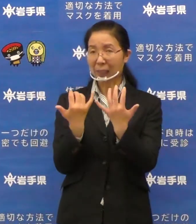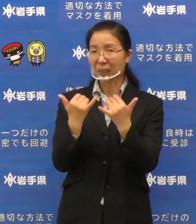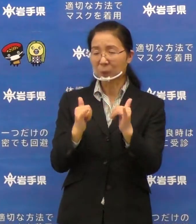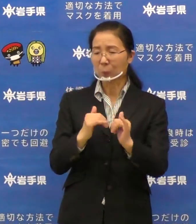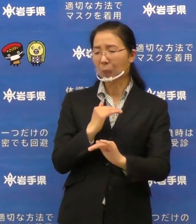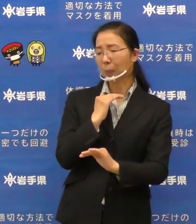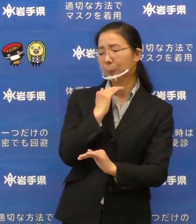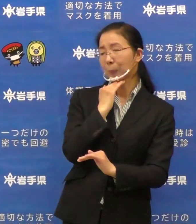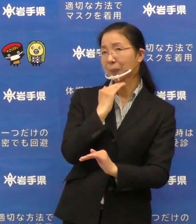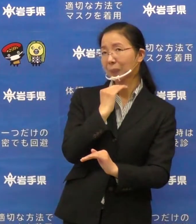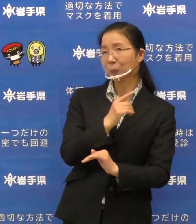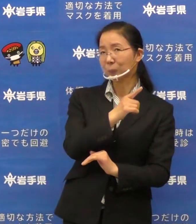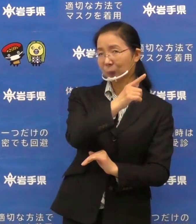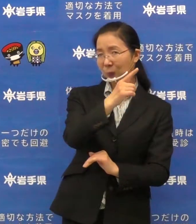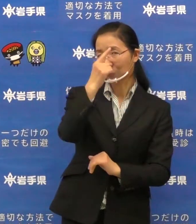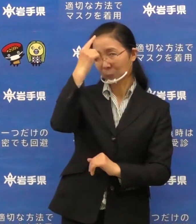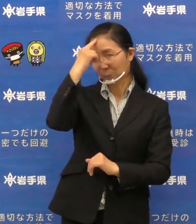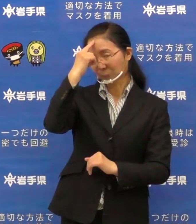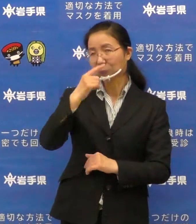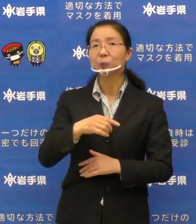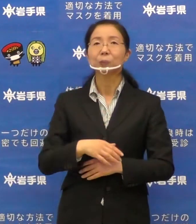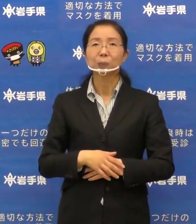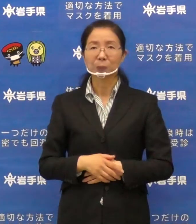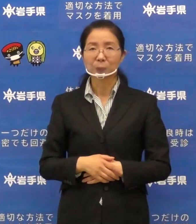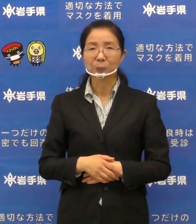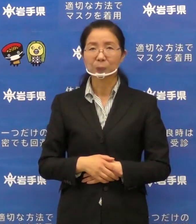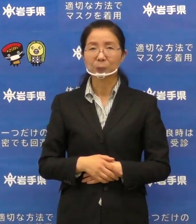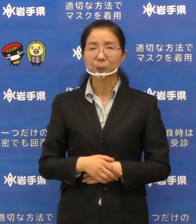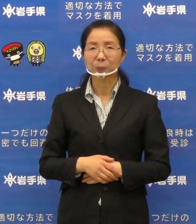ってんじゃないかと思いますよ。